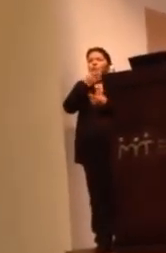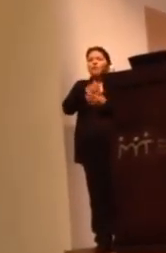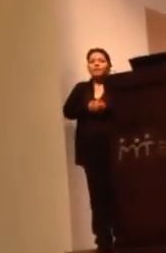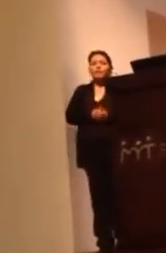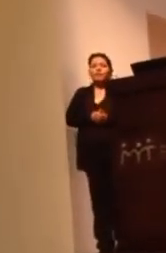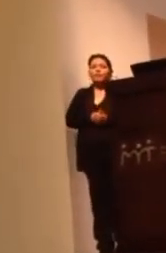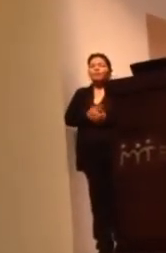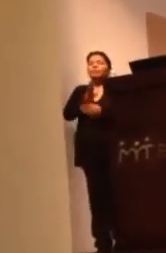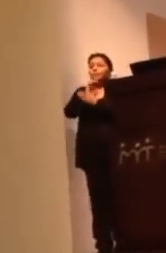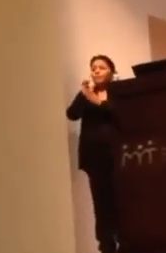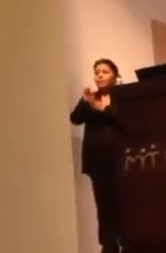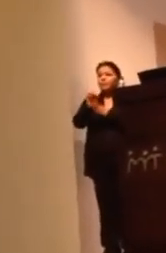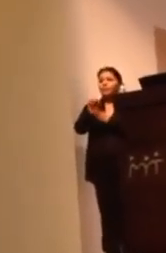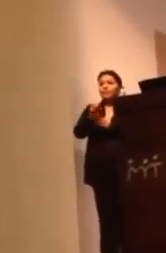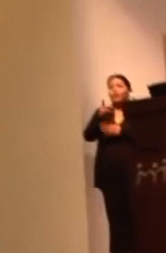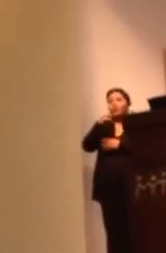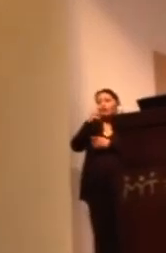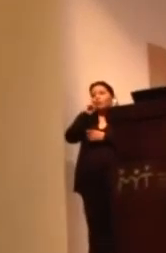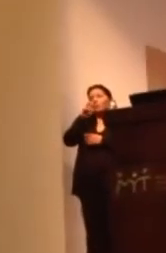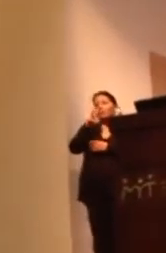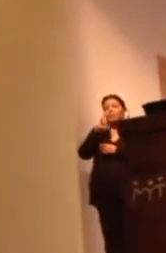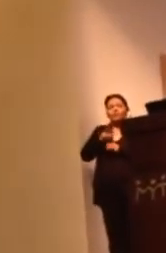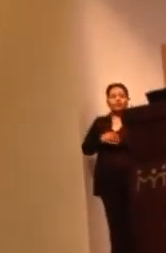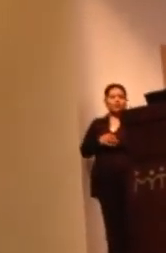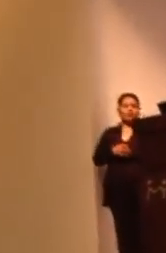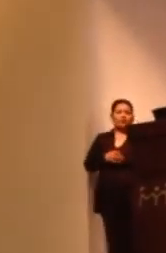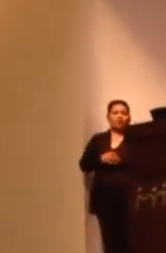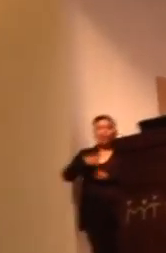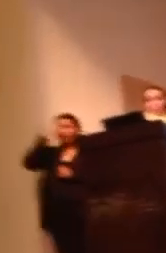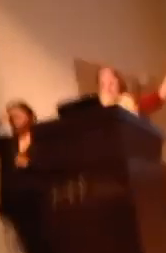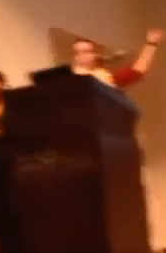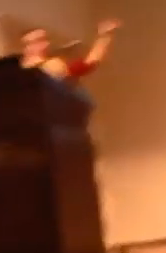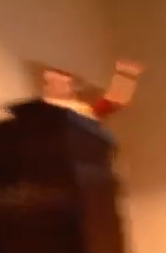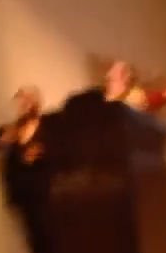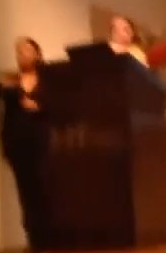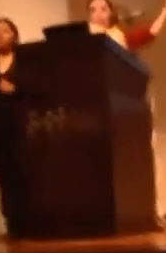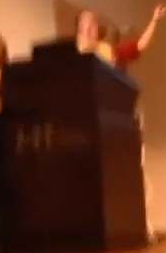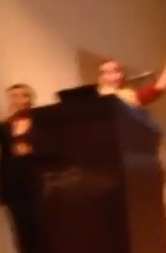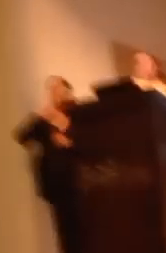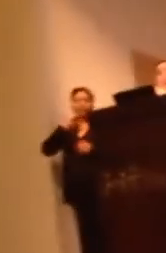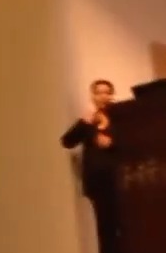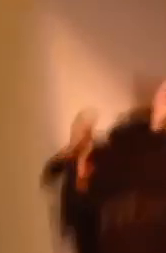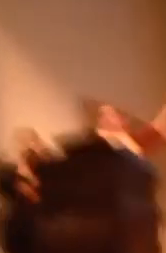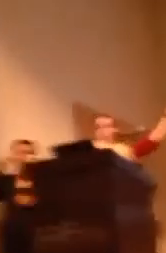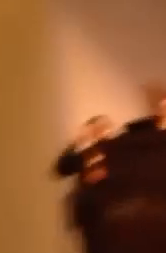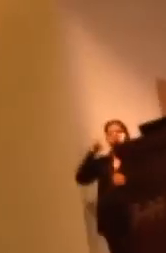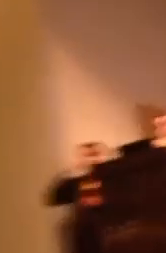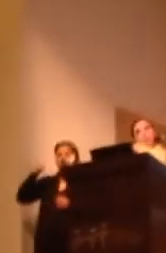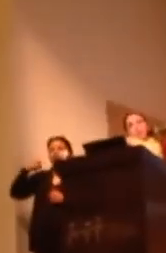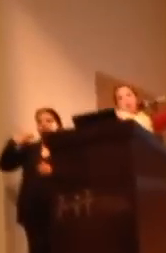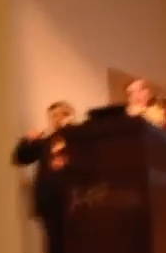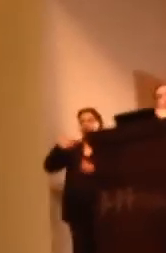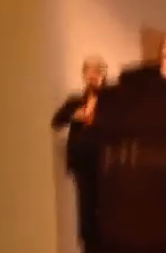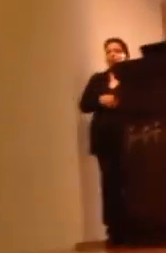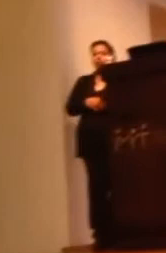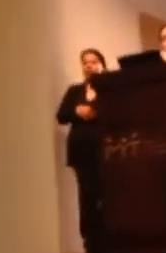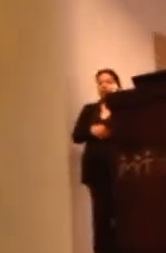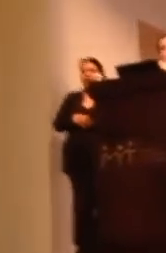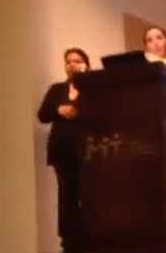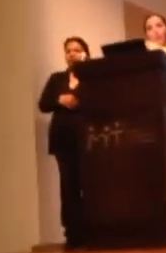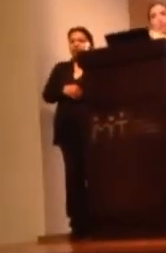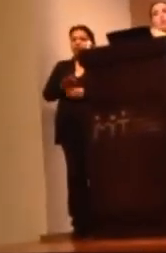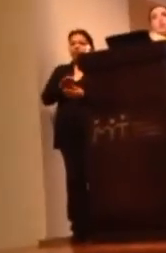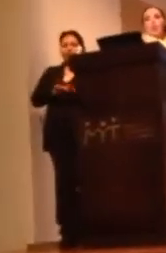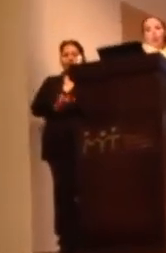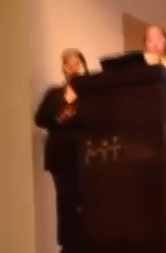Y entonces, dependiendo bueno, ya sabes que tiene TDAH, ya sabes cuál es su personalidad dentro del